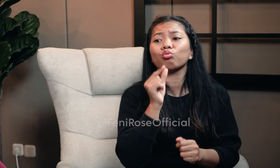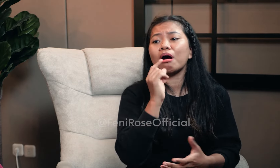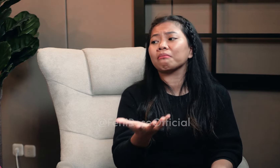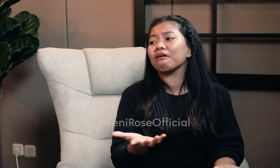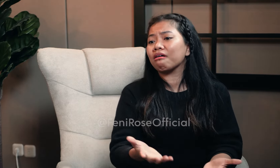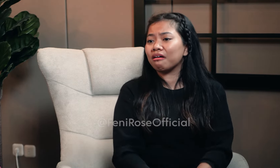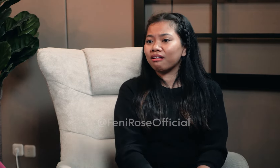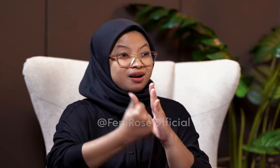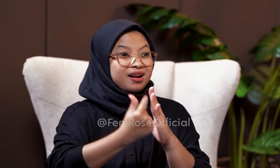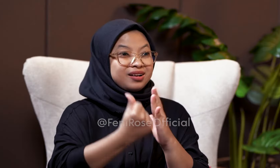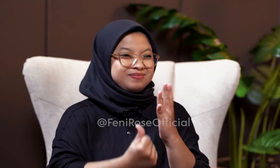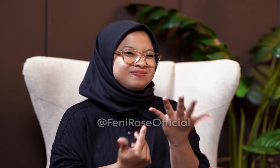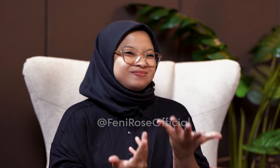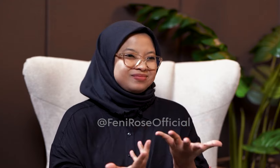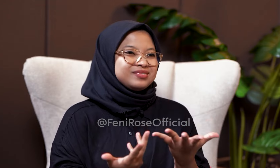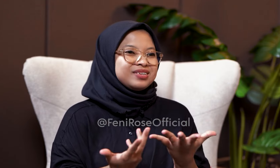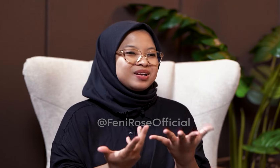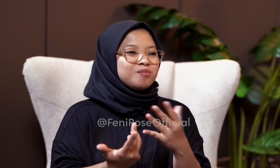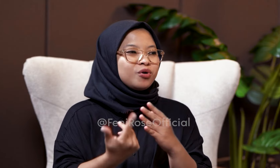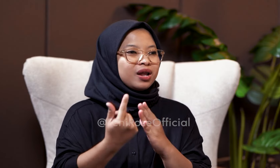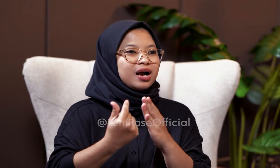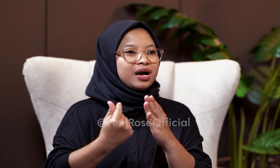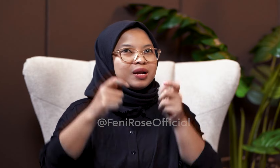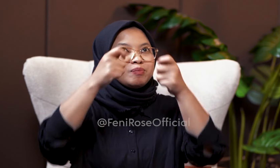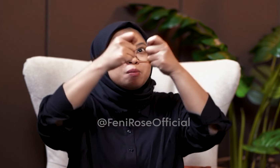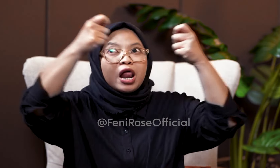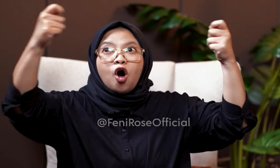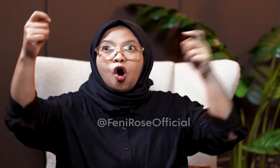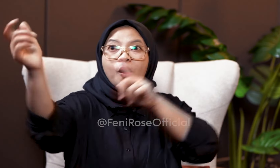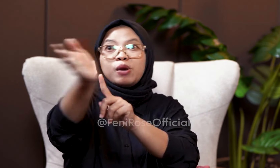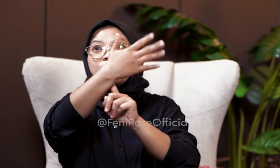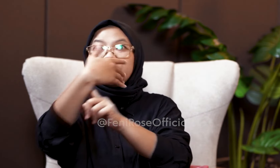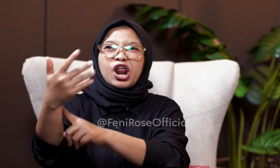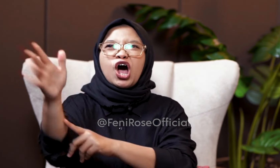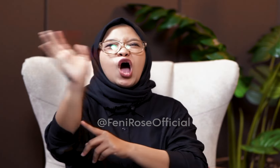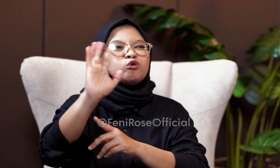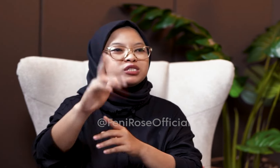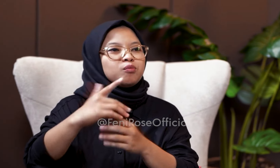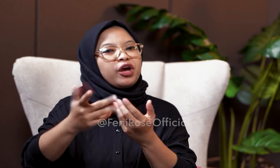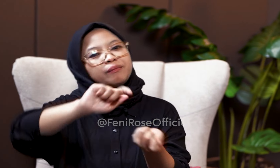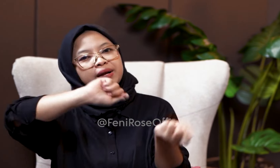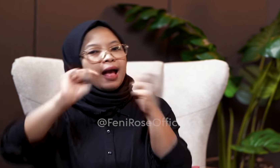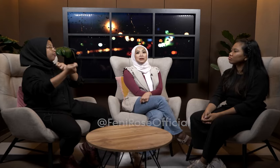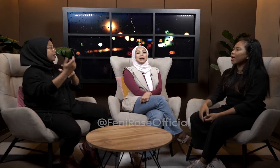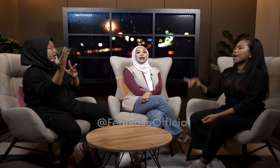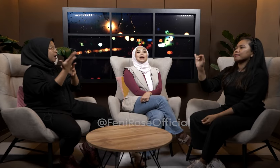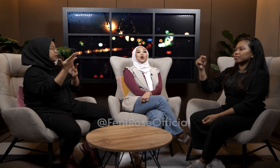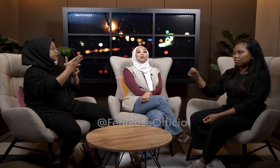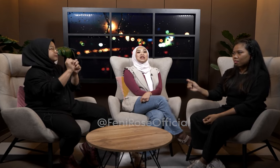anggarannya daripada dibeliin baliho sama bendera bisa dibuat untuk sarana